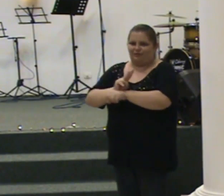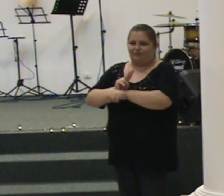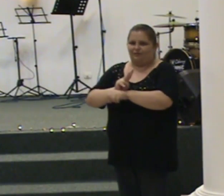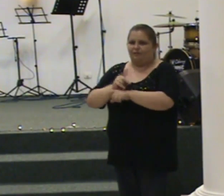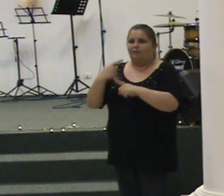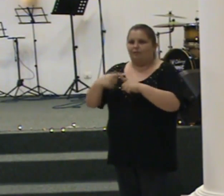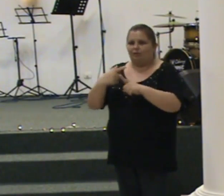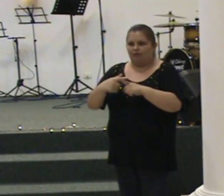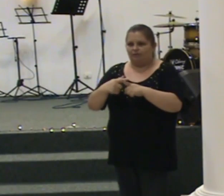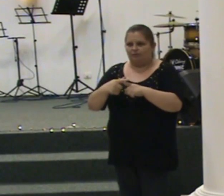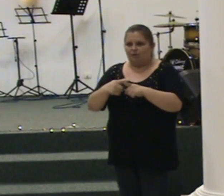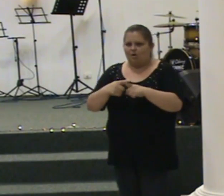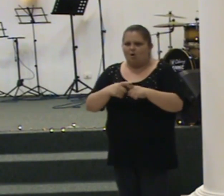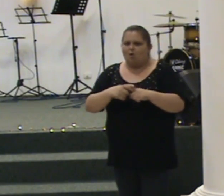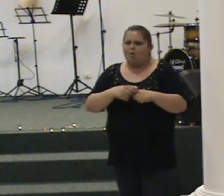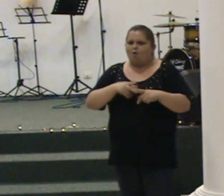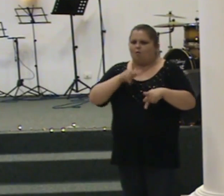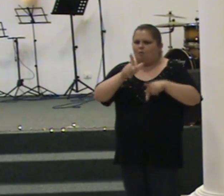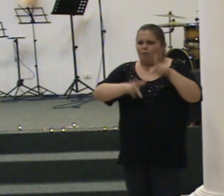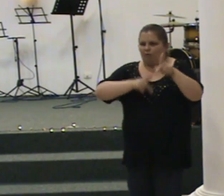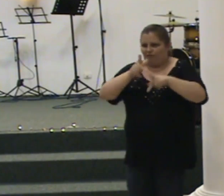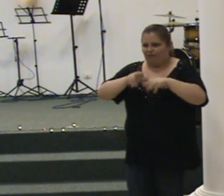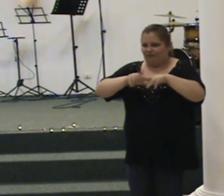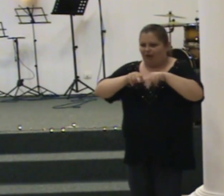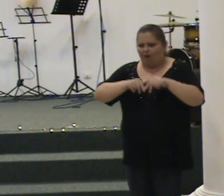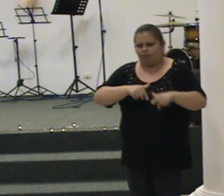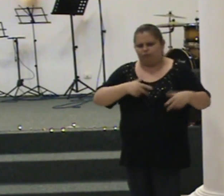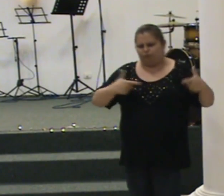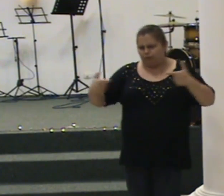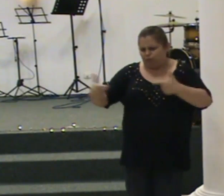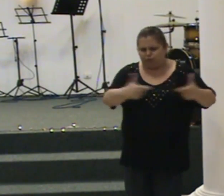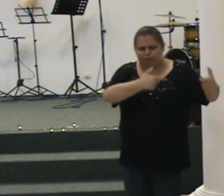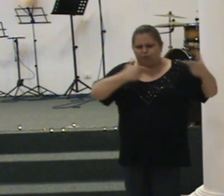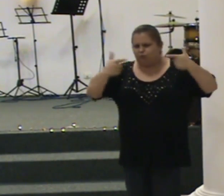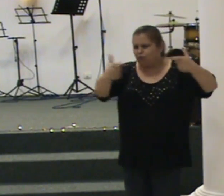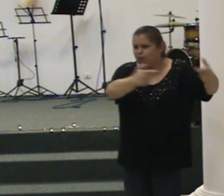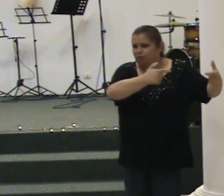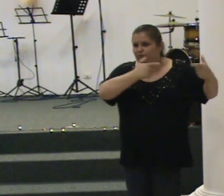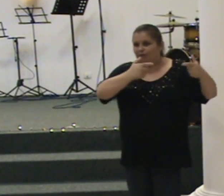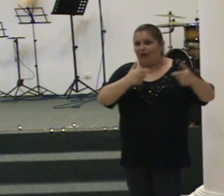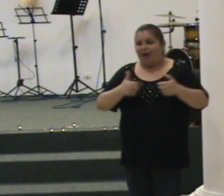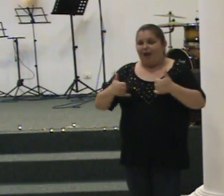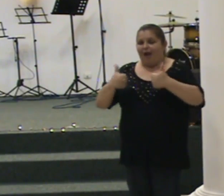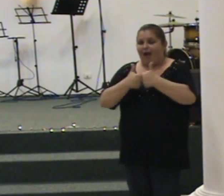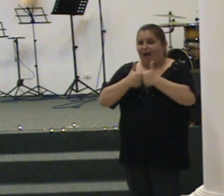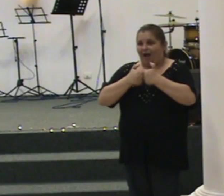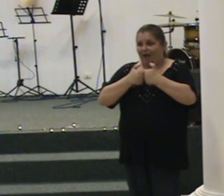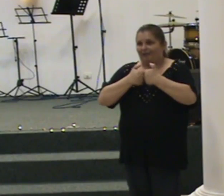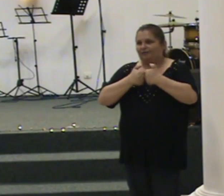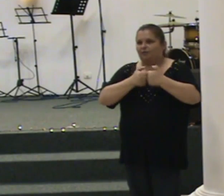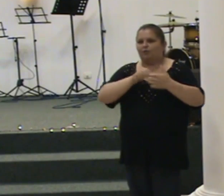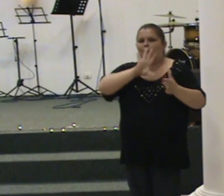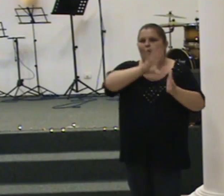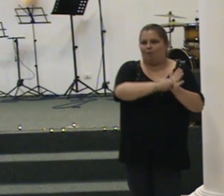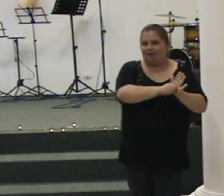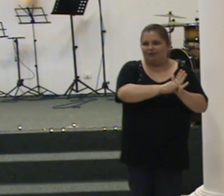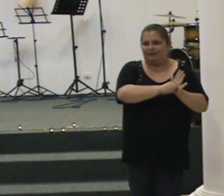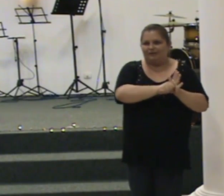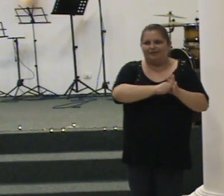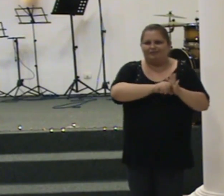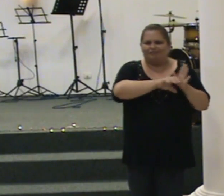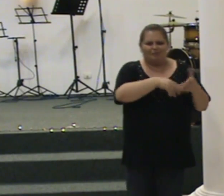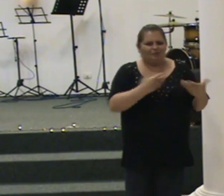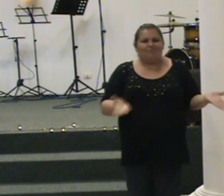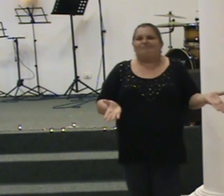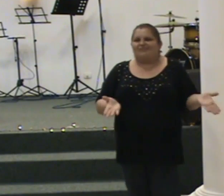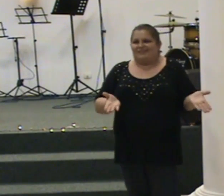de Deus. A arca de Israel tinha sido roubada, tinha sido levada, tamanho foi